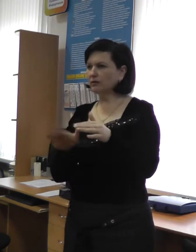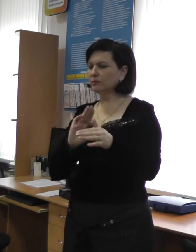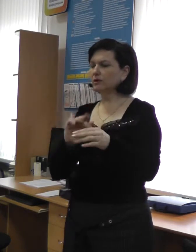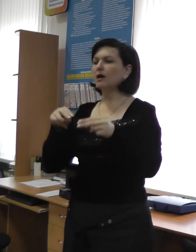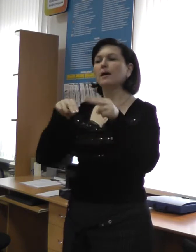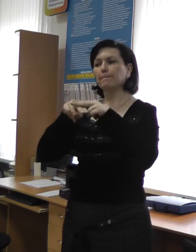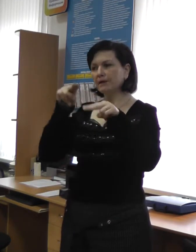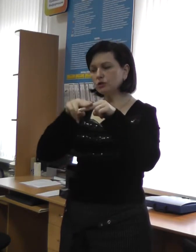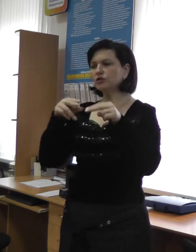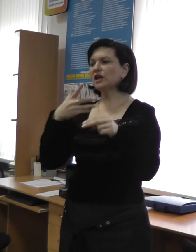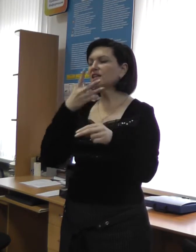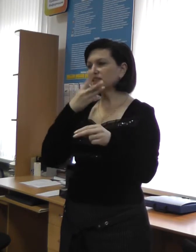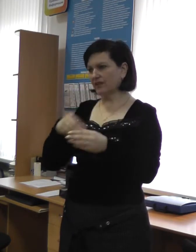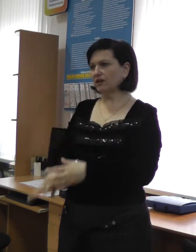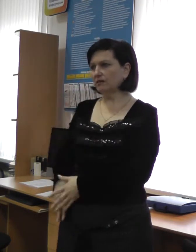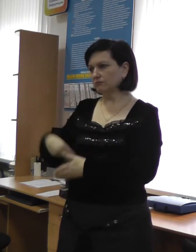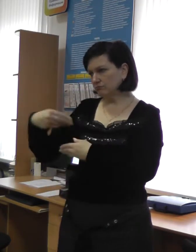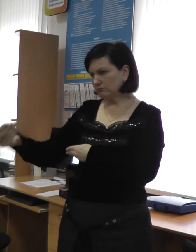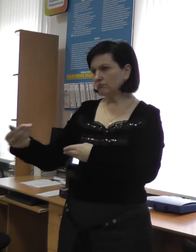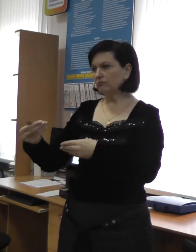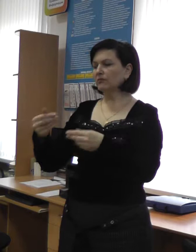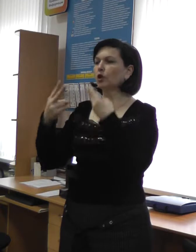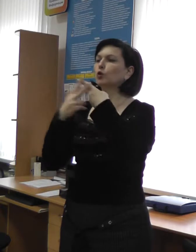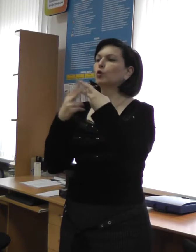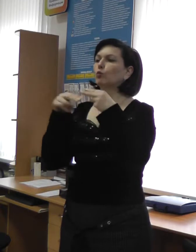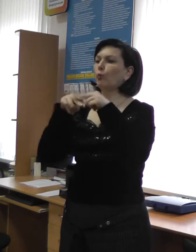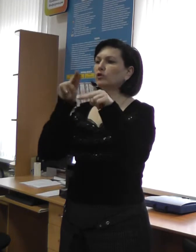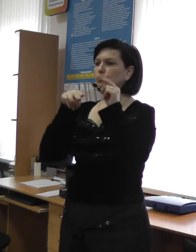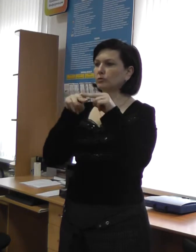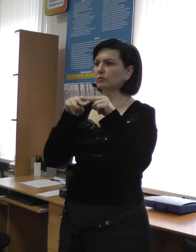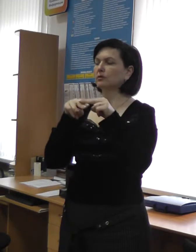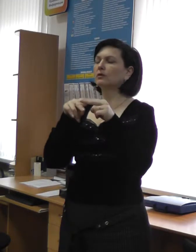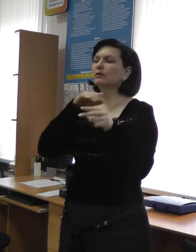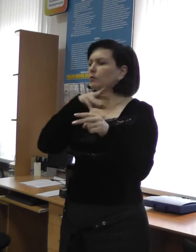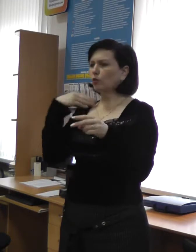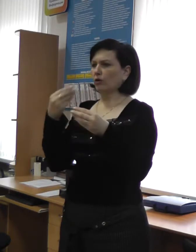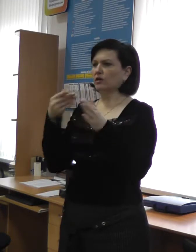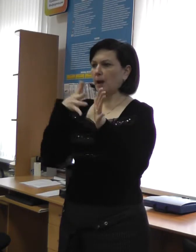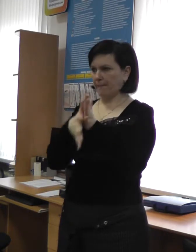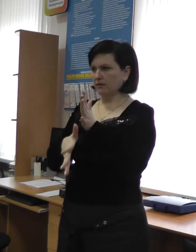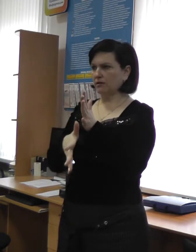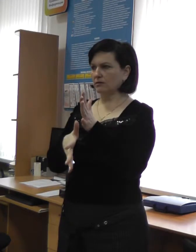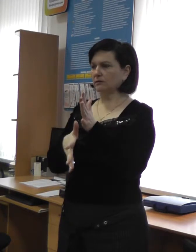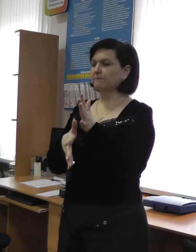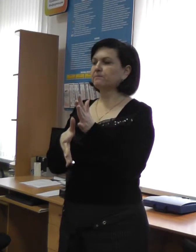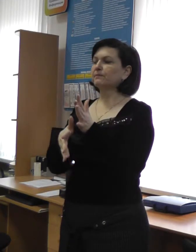выстроил за свой счет городскую тюрьму, истратив на это несколько тысяч рублей.